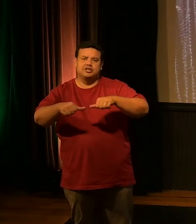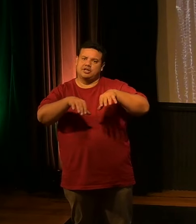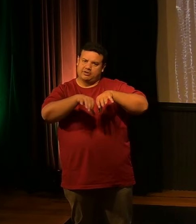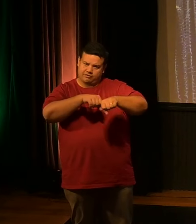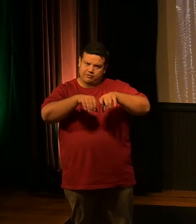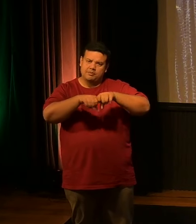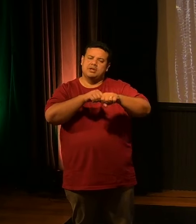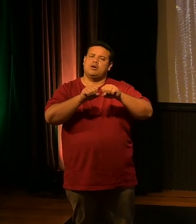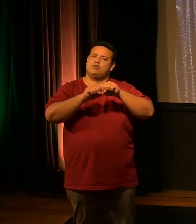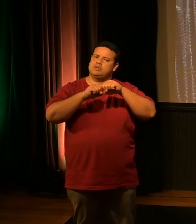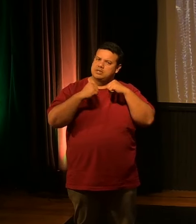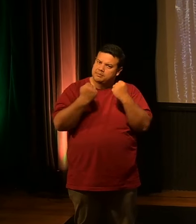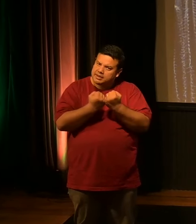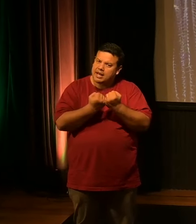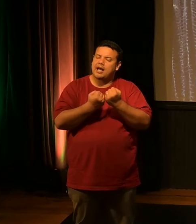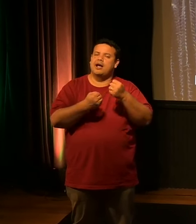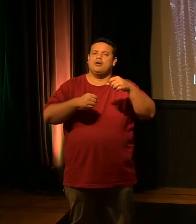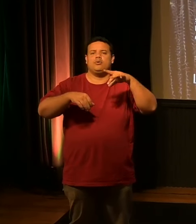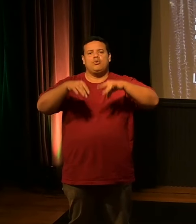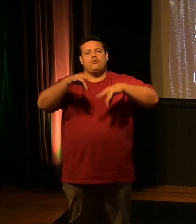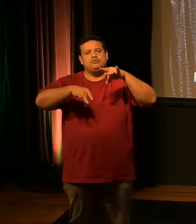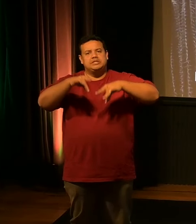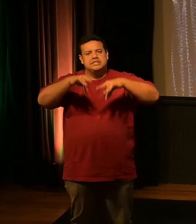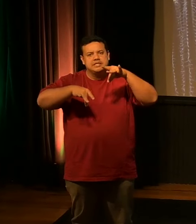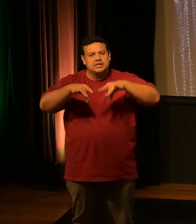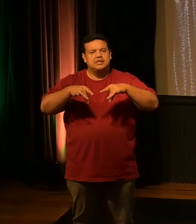com seminários, oficinas.